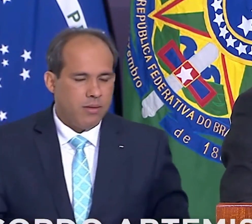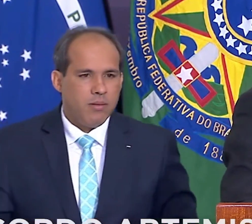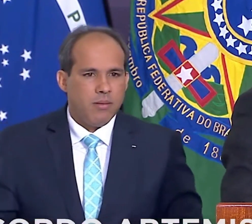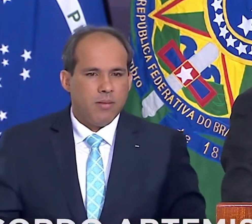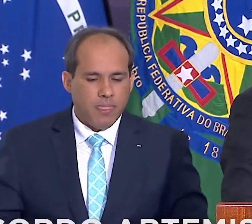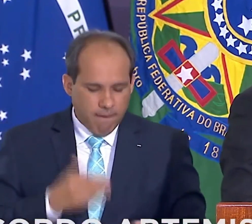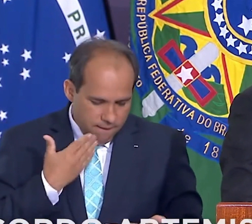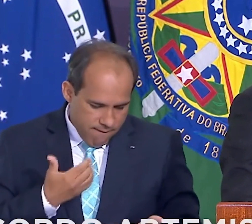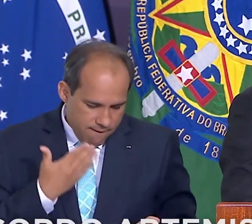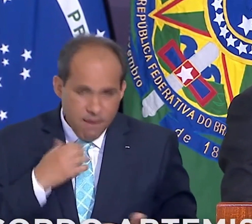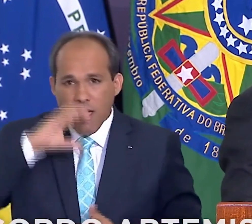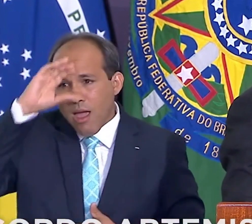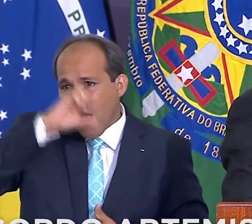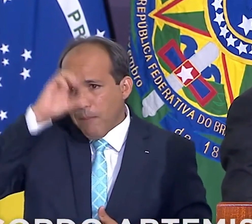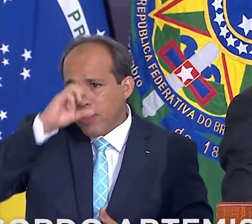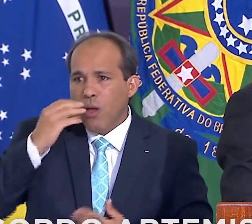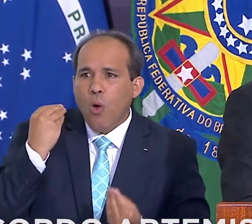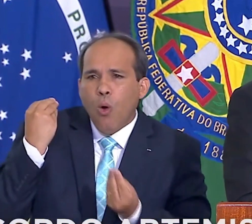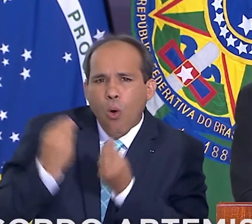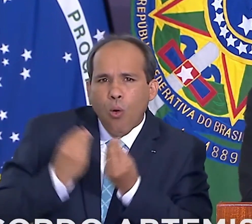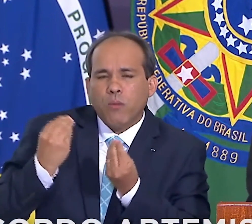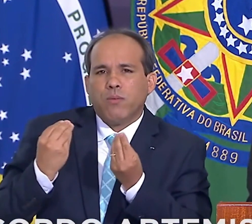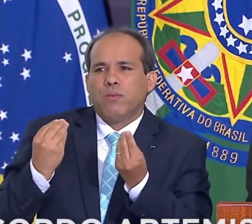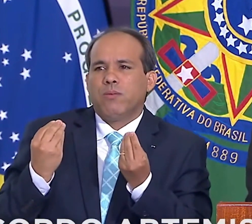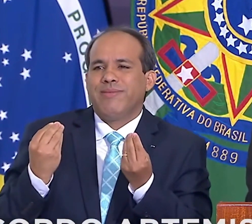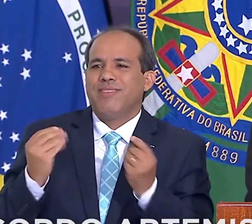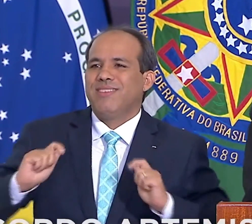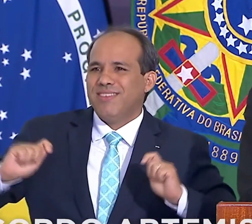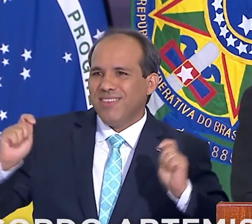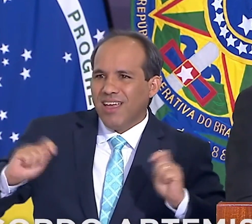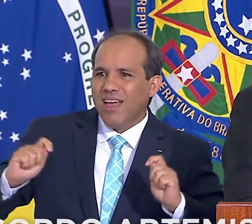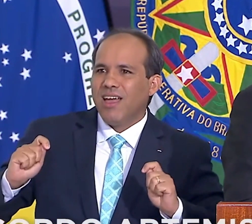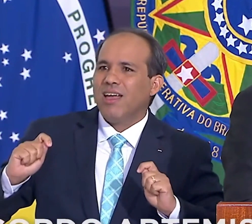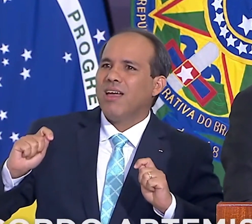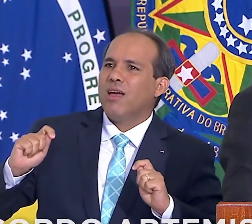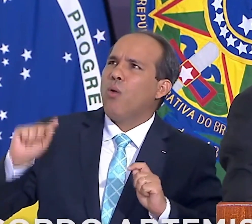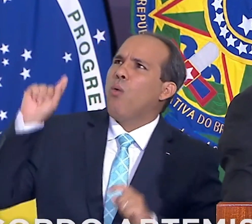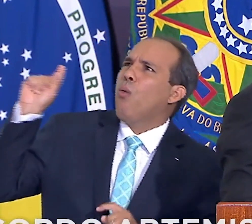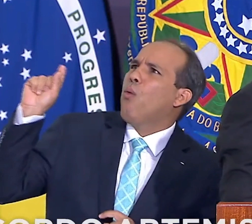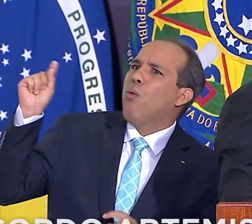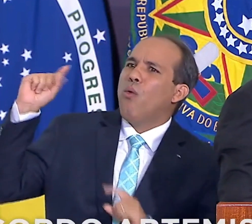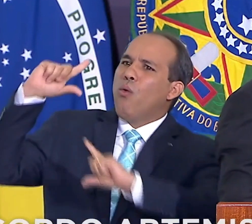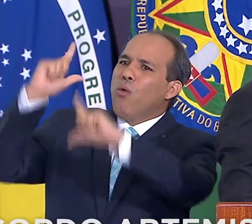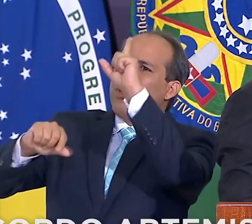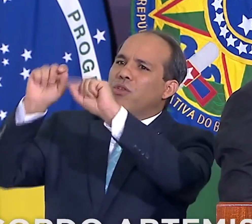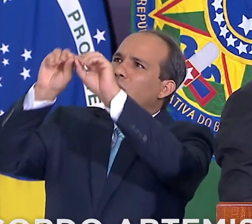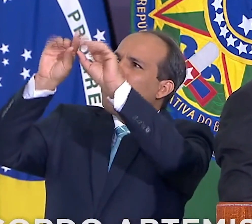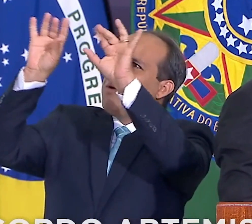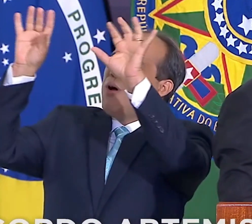a aprender o que, que poderia ter nas estrelas, tendo em vista um